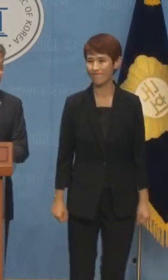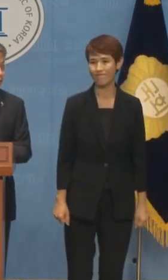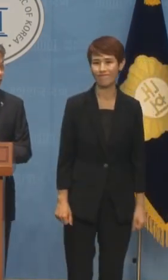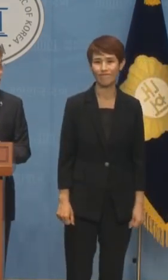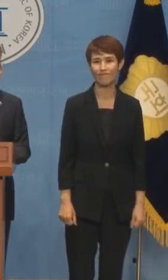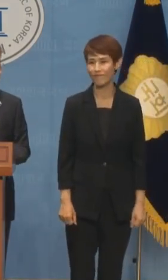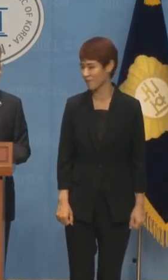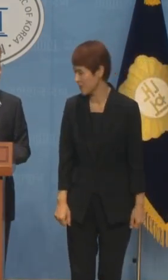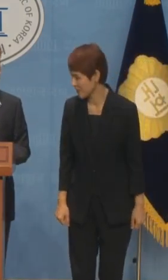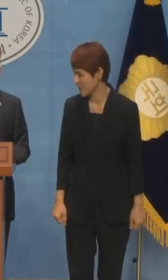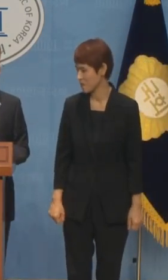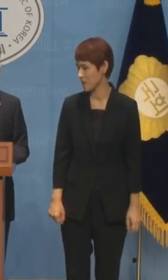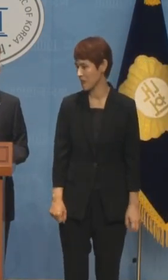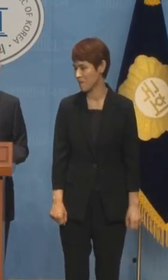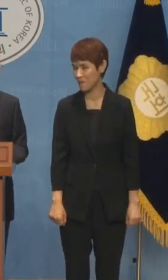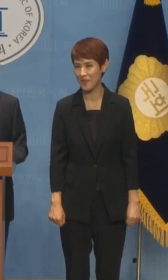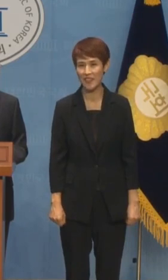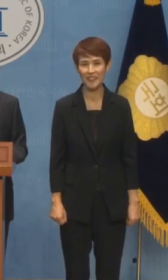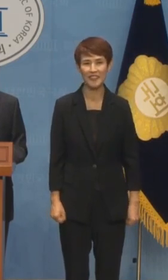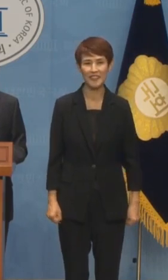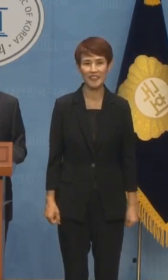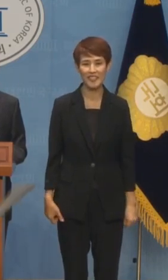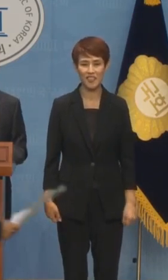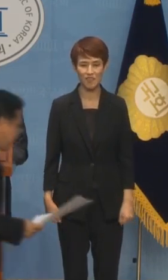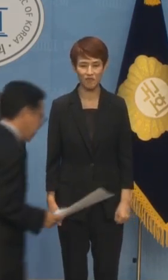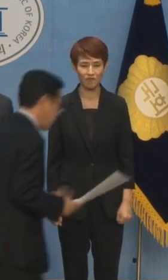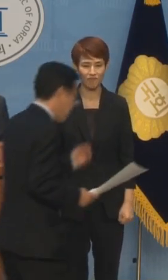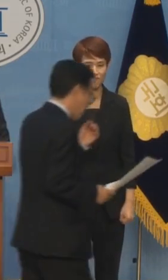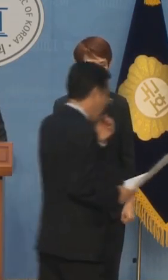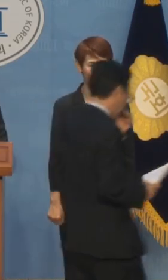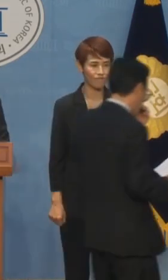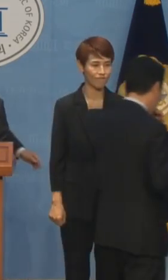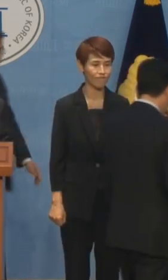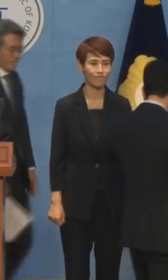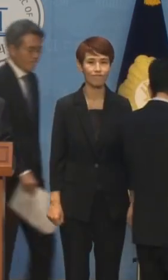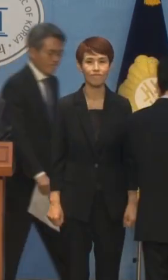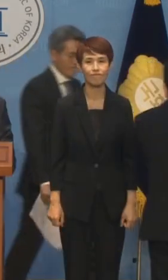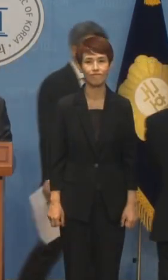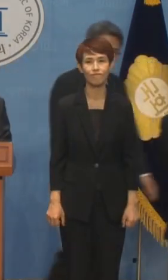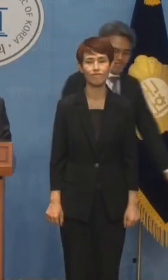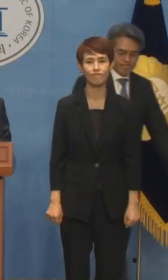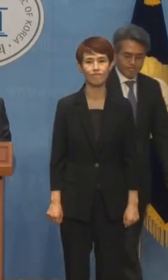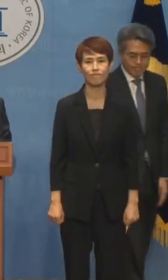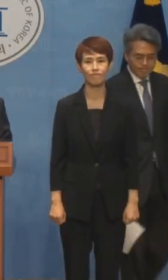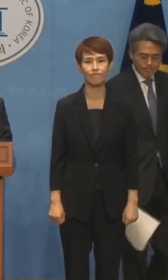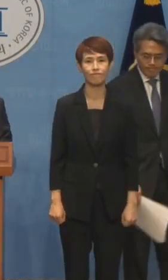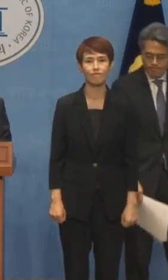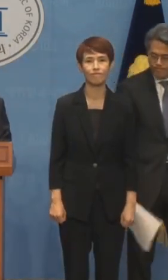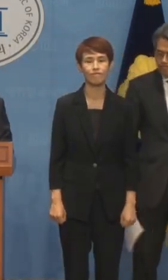너무 힘드시죠? 계속 이어져서. 네, 송구합니다.